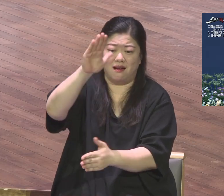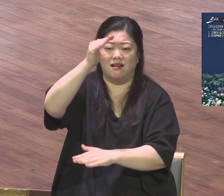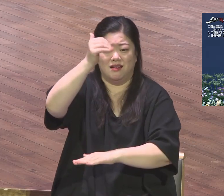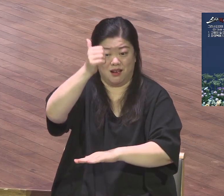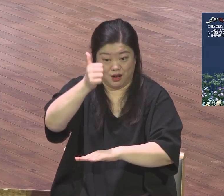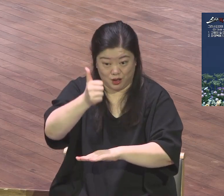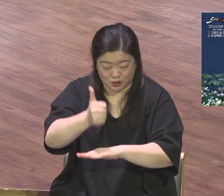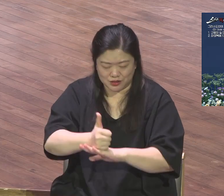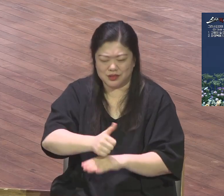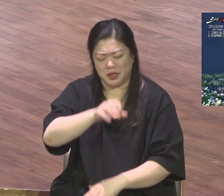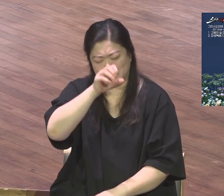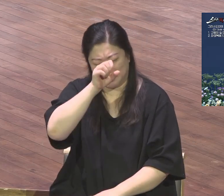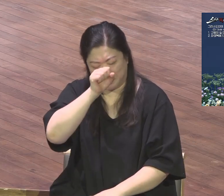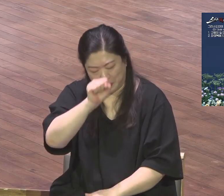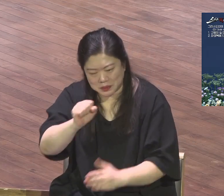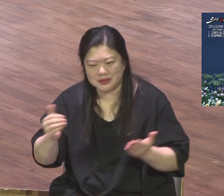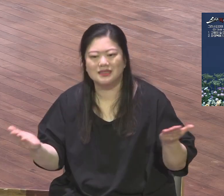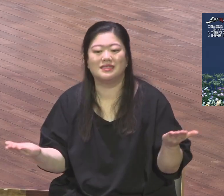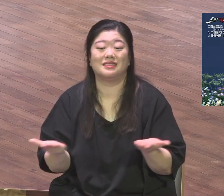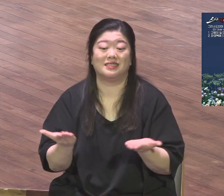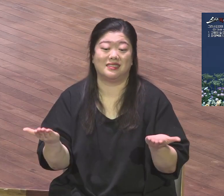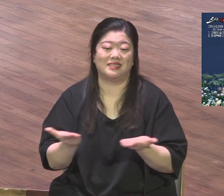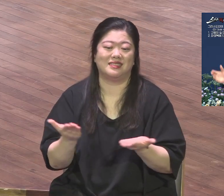사랑하면은 좋은 일이